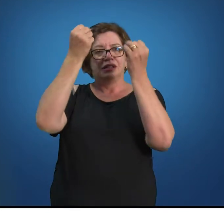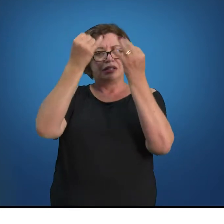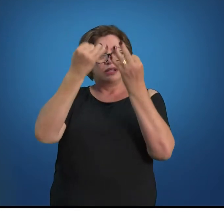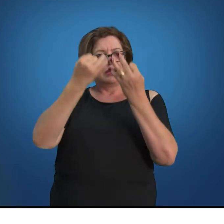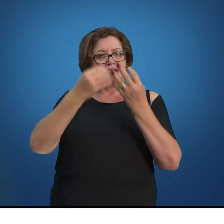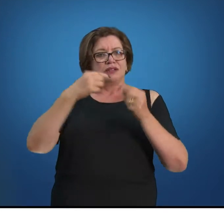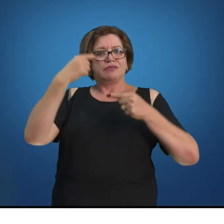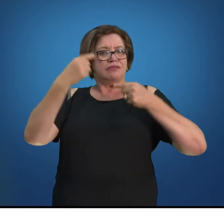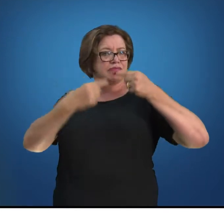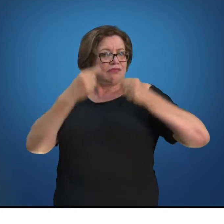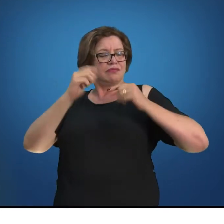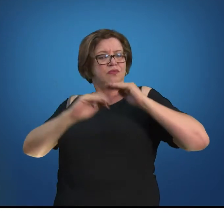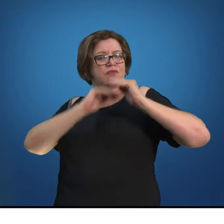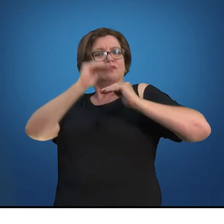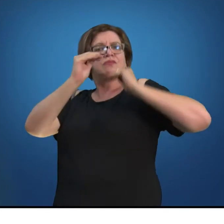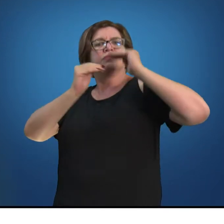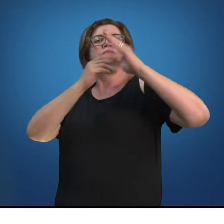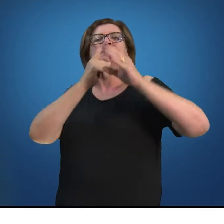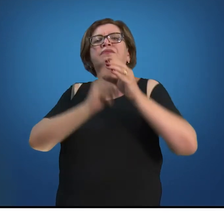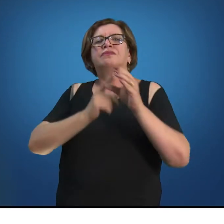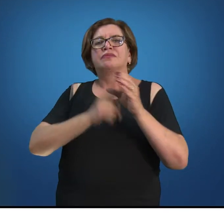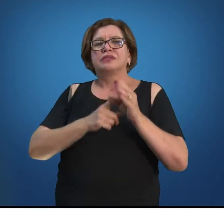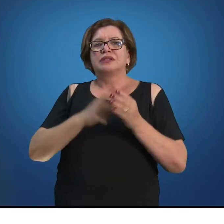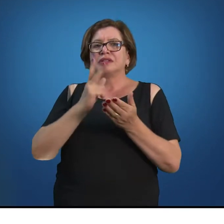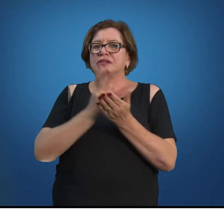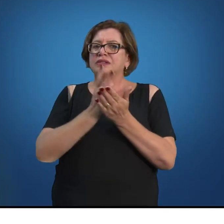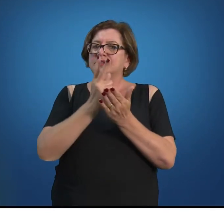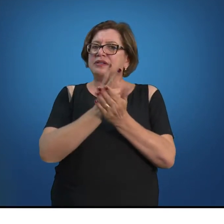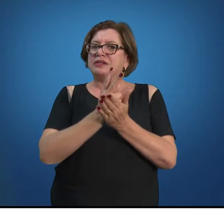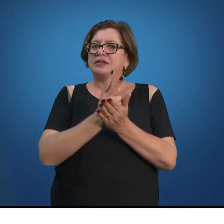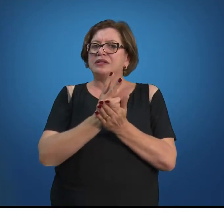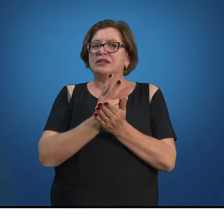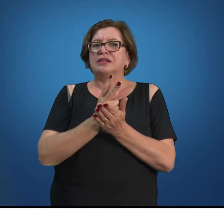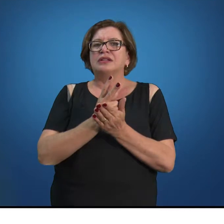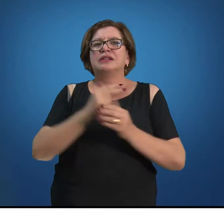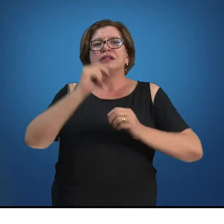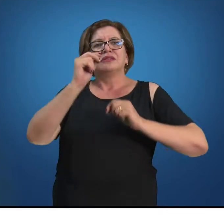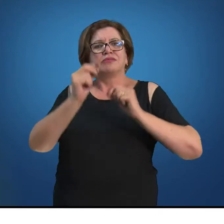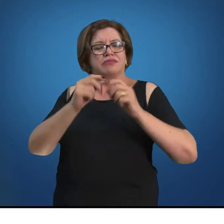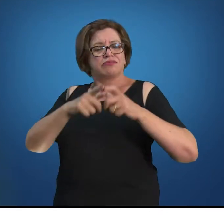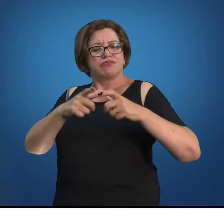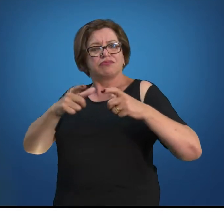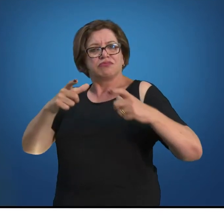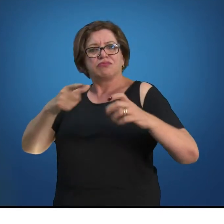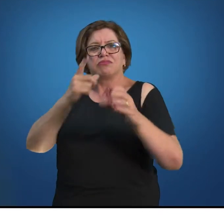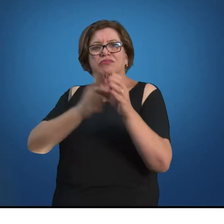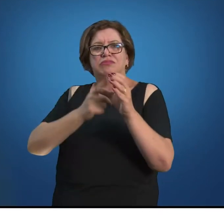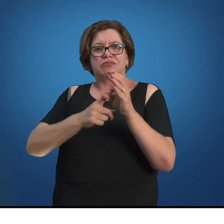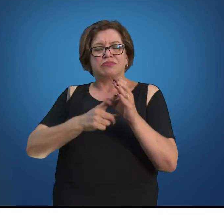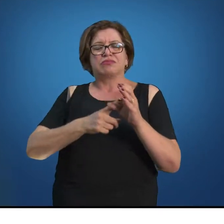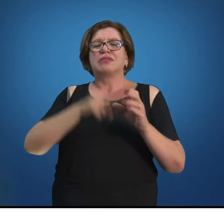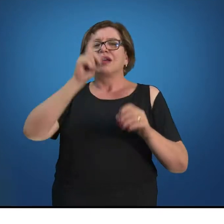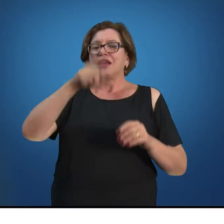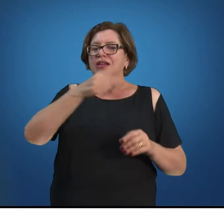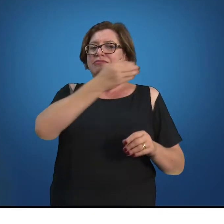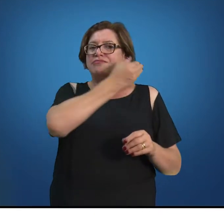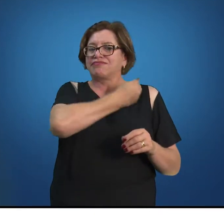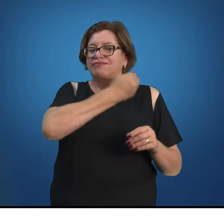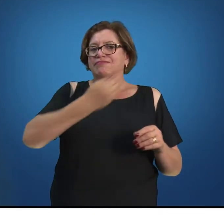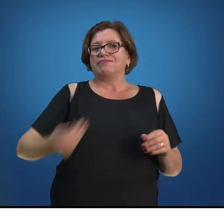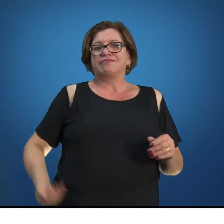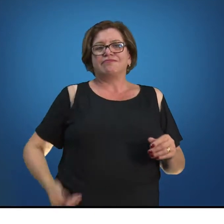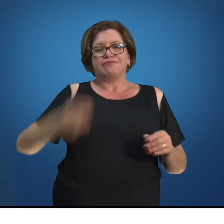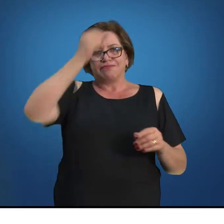a política de desenvolvimento urbano será executada pelo poder público municipal, ou seja,